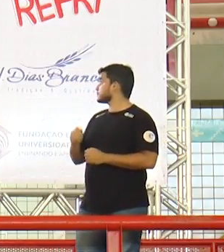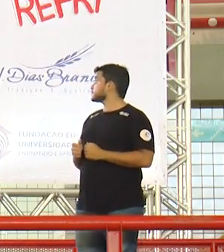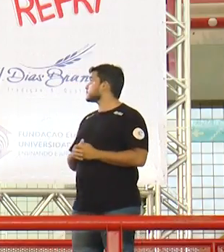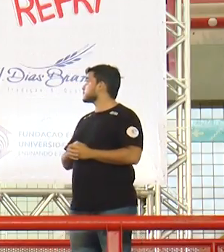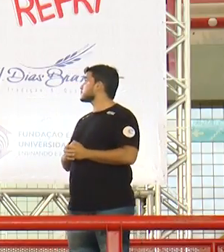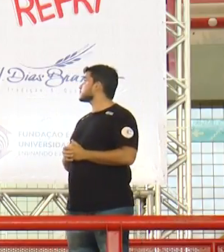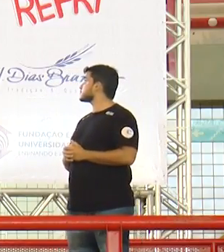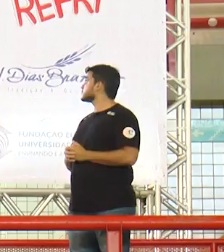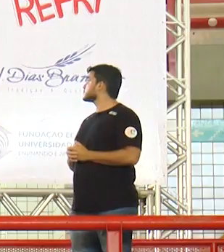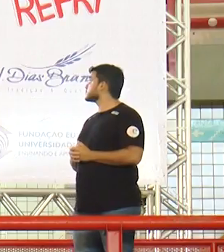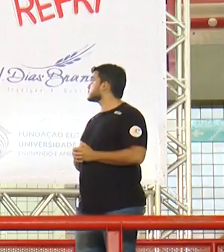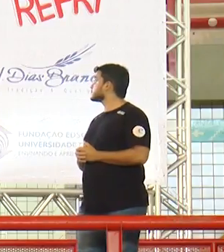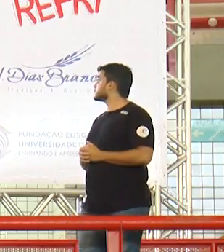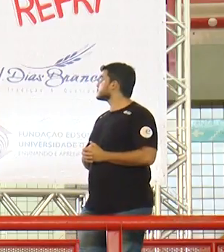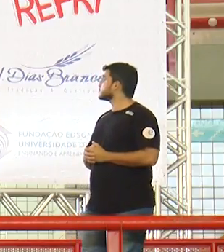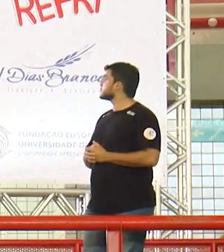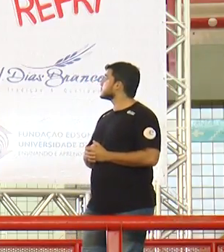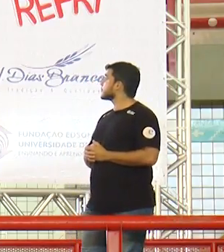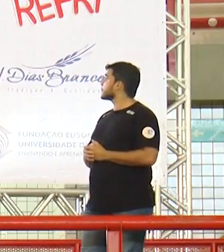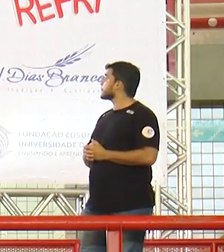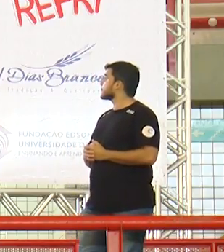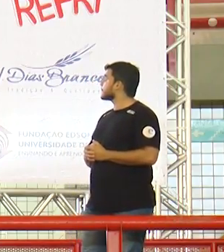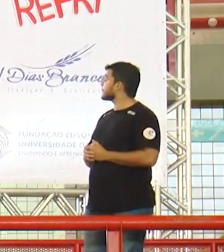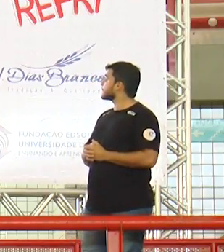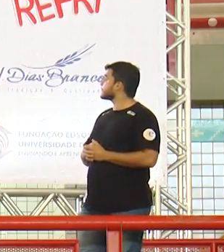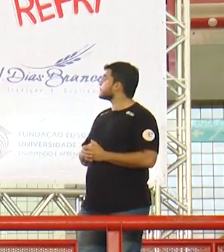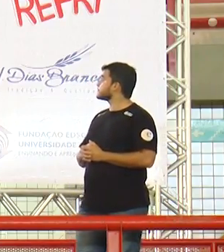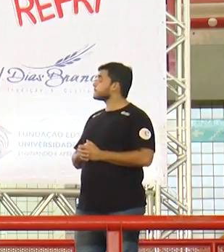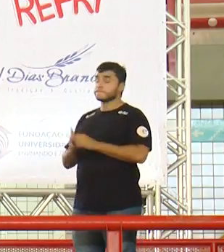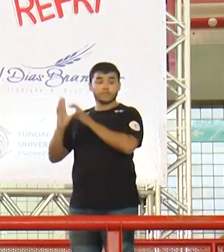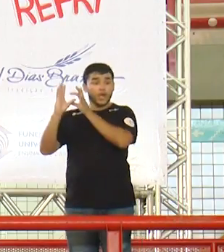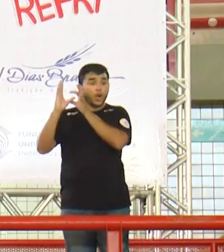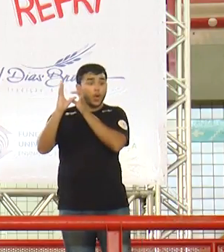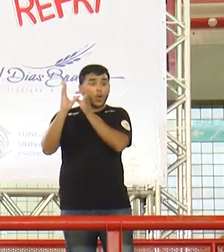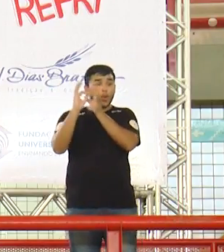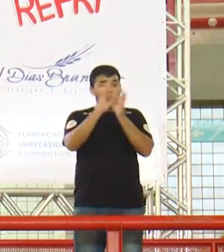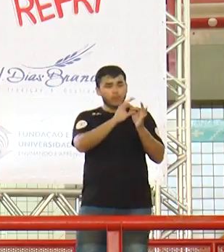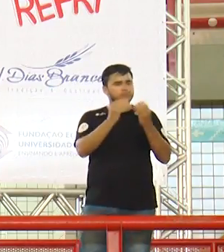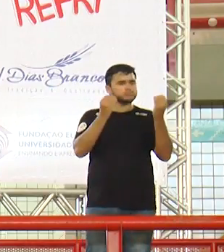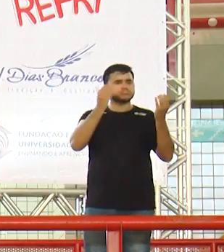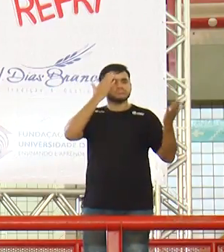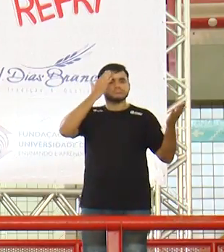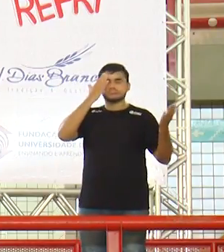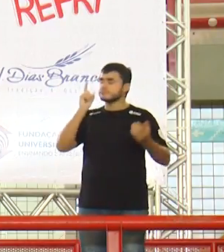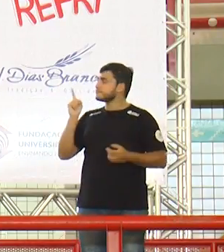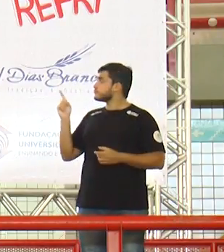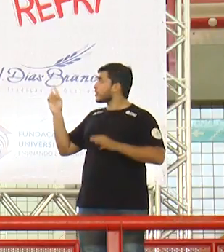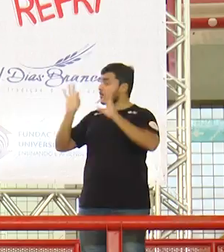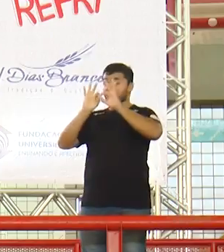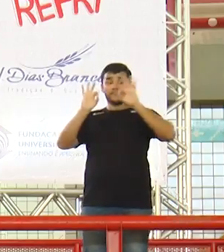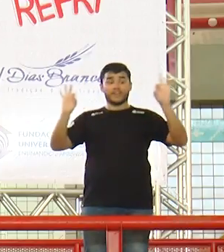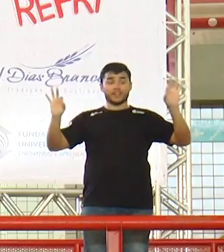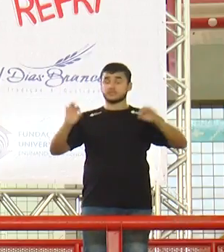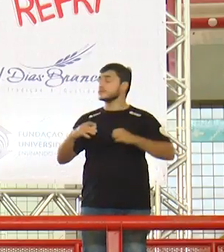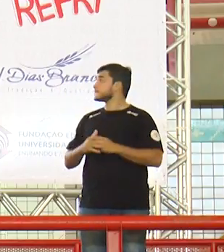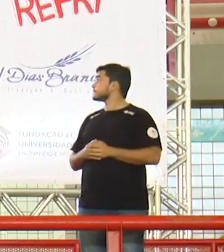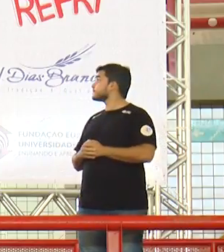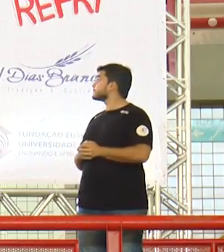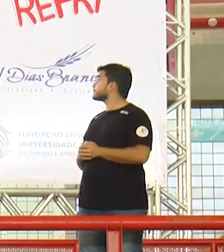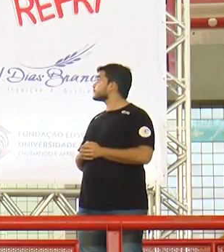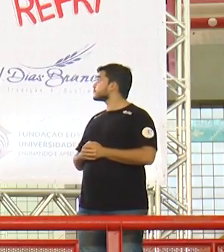acabando. Está achando bom? Concordância. Olha só. Diz para